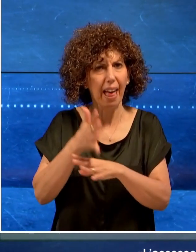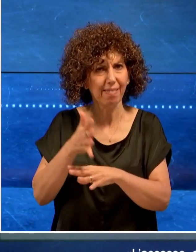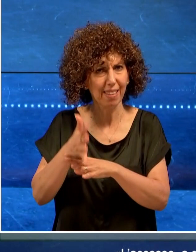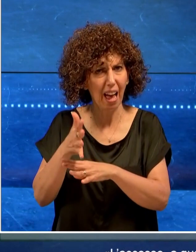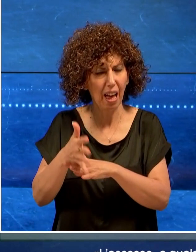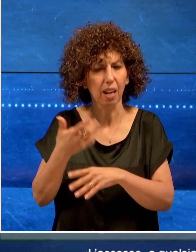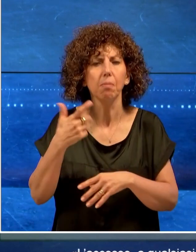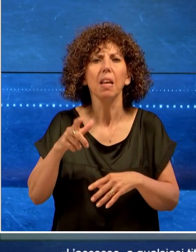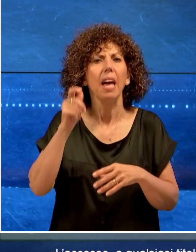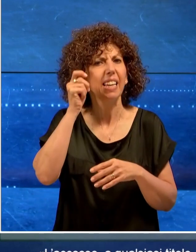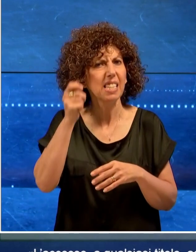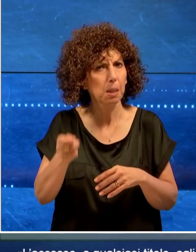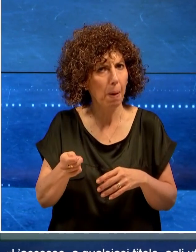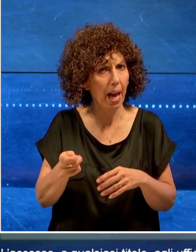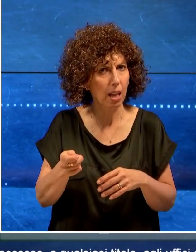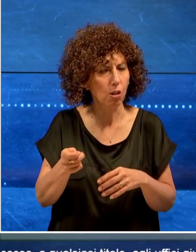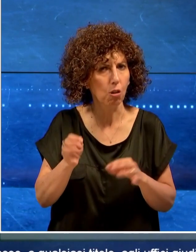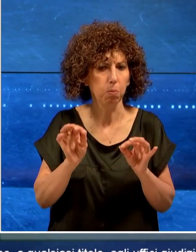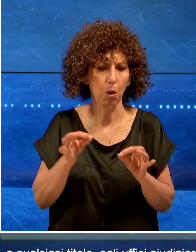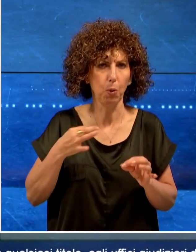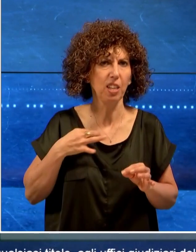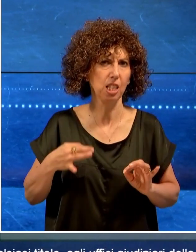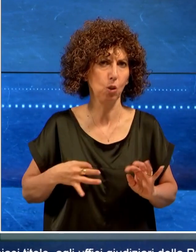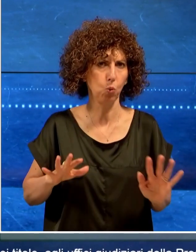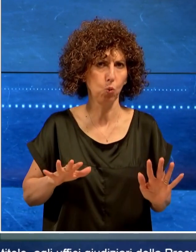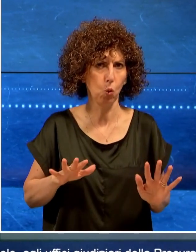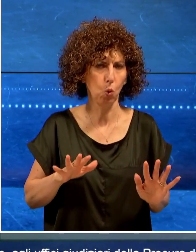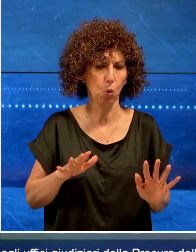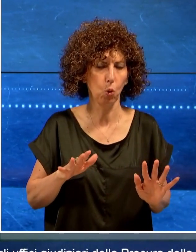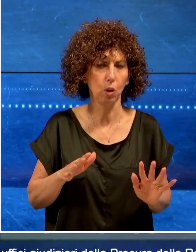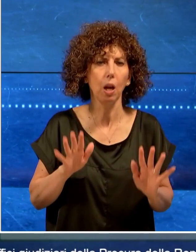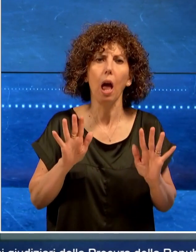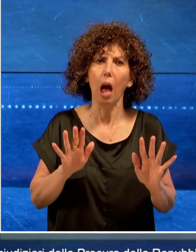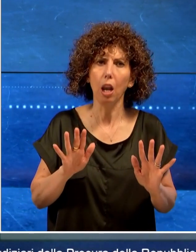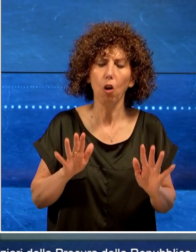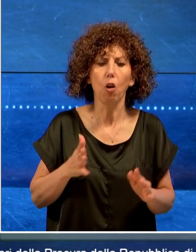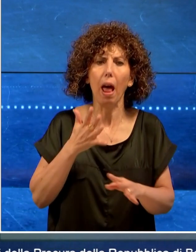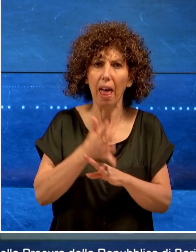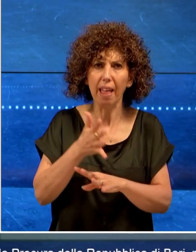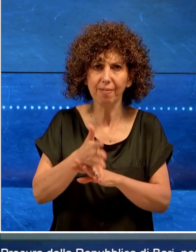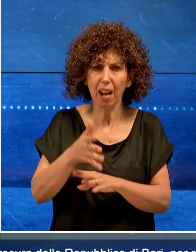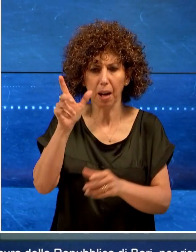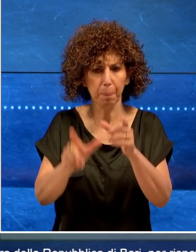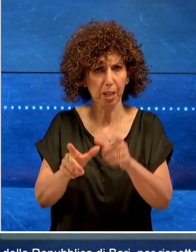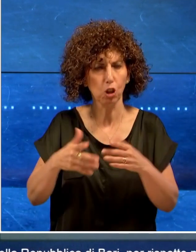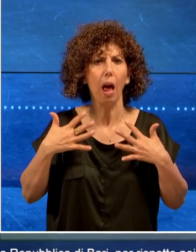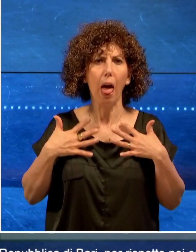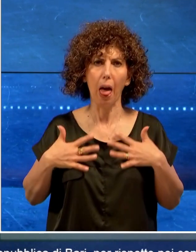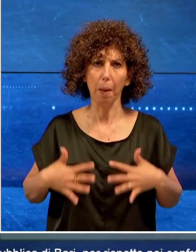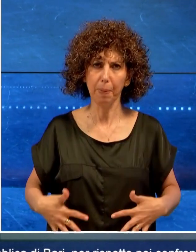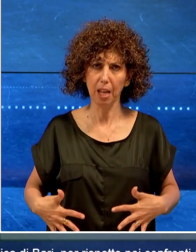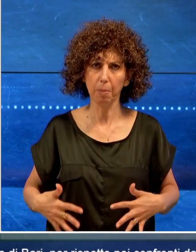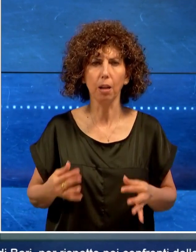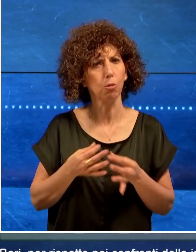nei confronti delle istituzioni che quei luoghi rappresentano è possibile soltanto con un abbigliamento